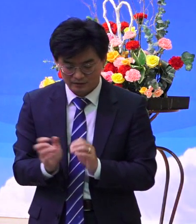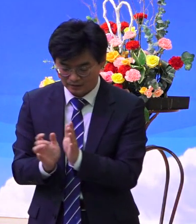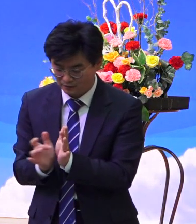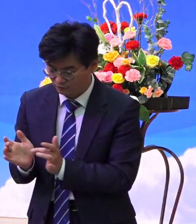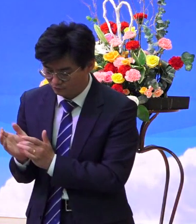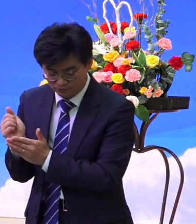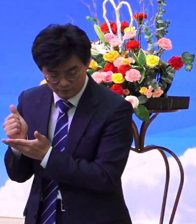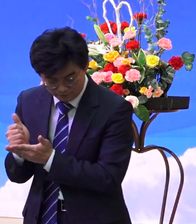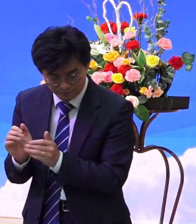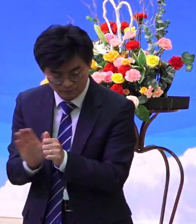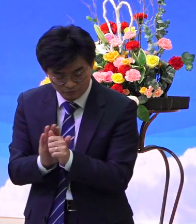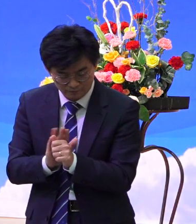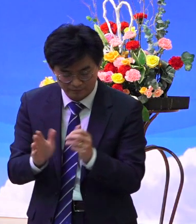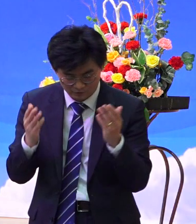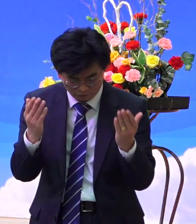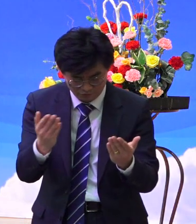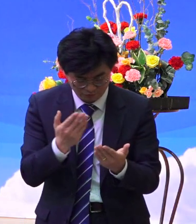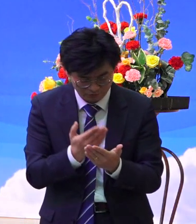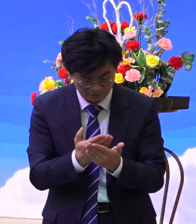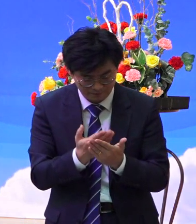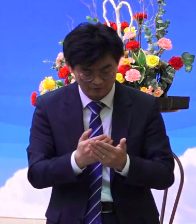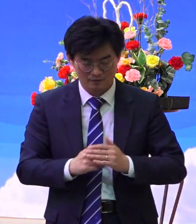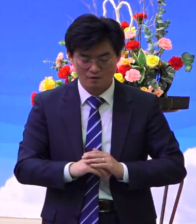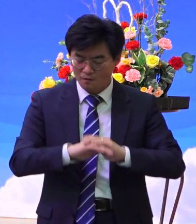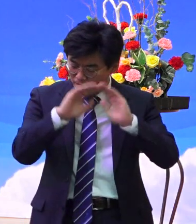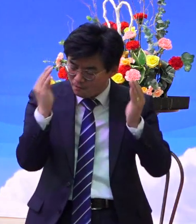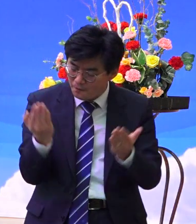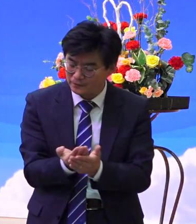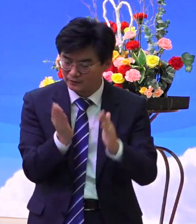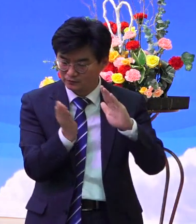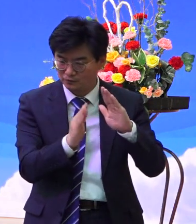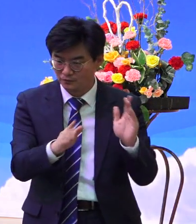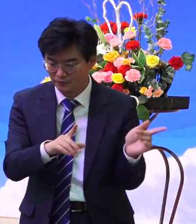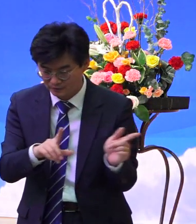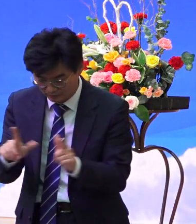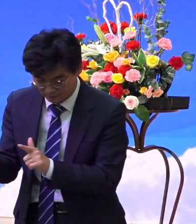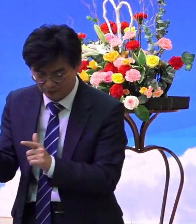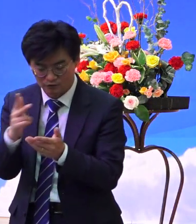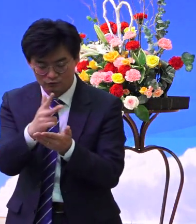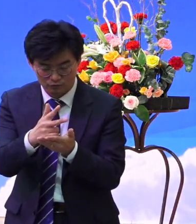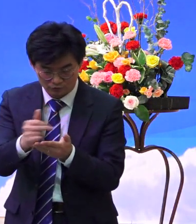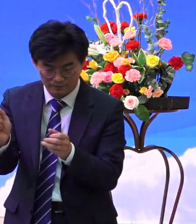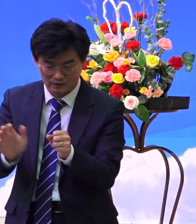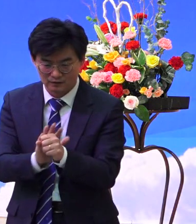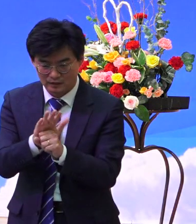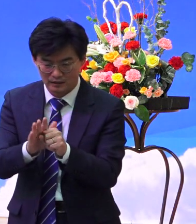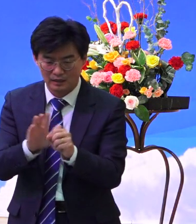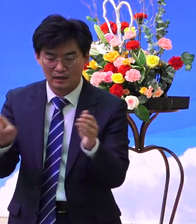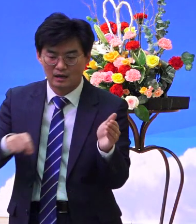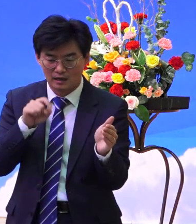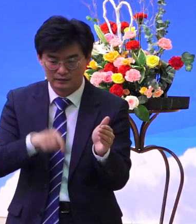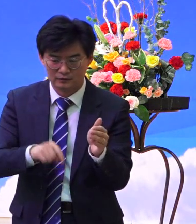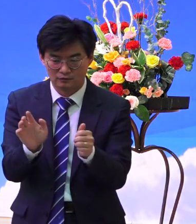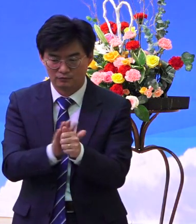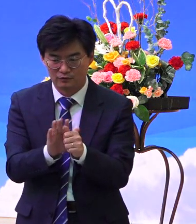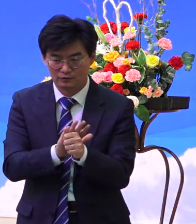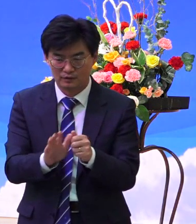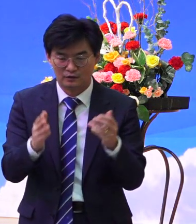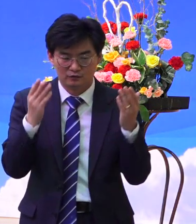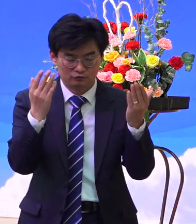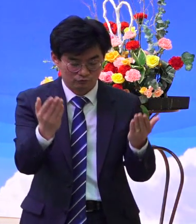근무인 청년들, 출타 중인 모든 성도님에게도 주님의 사랑으로 위로하여 주시고